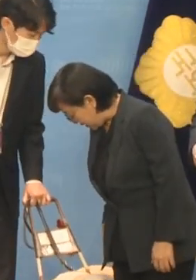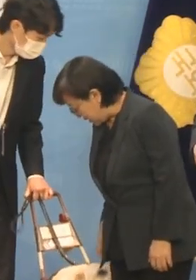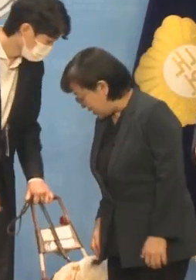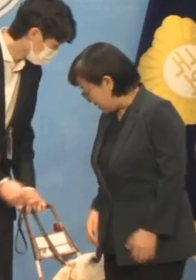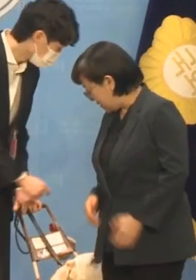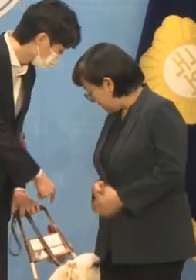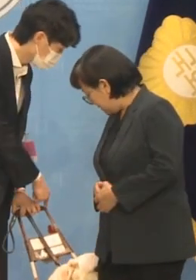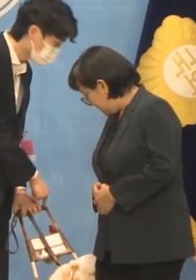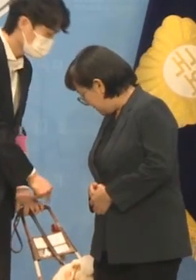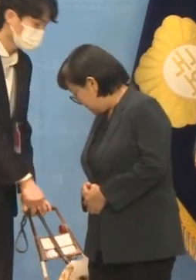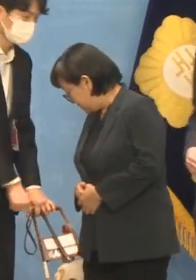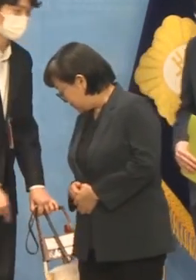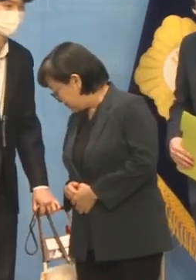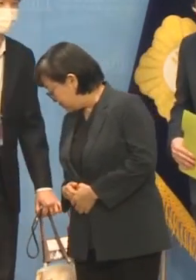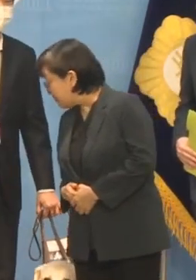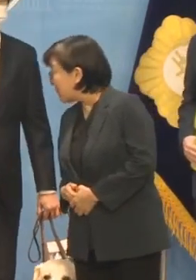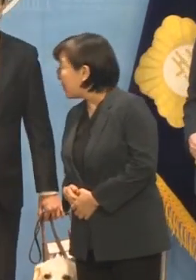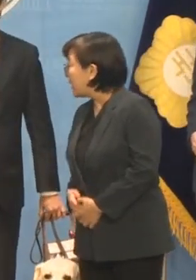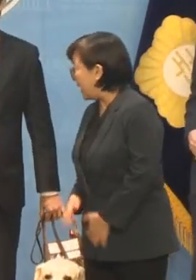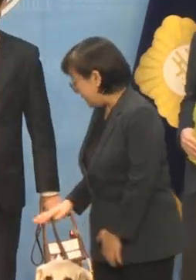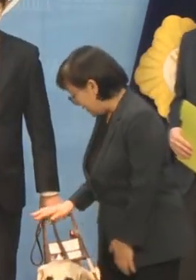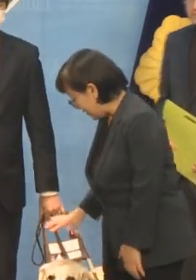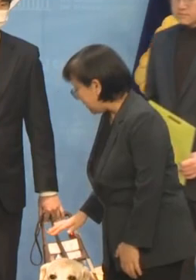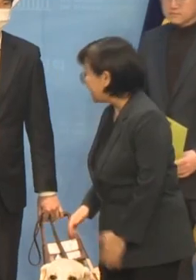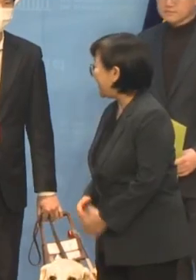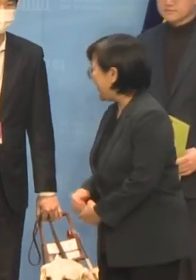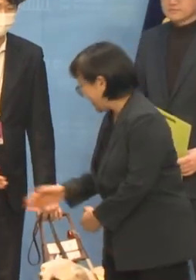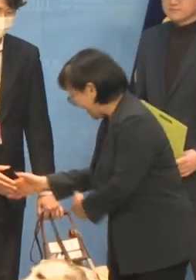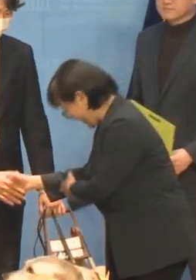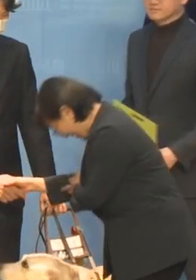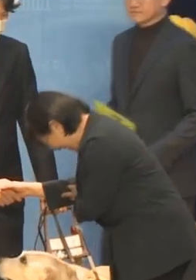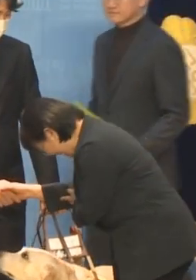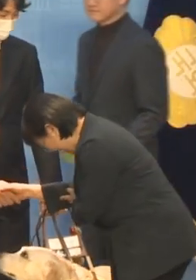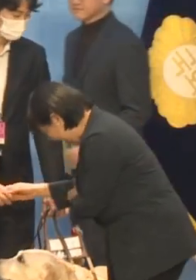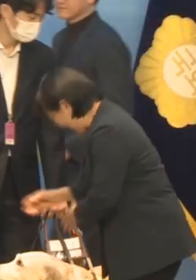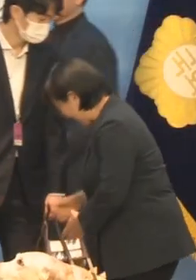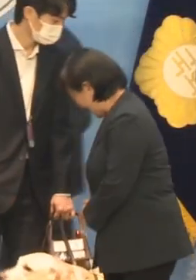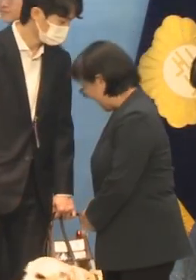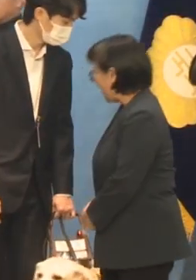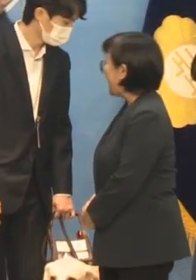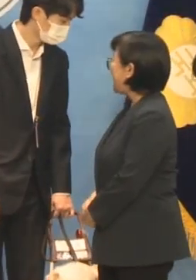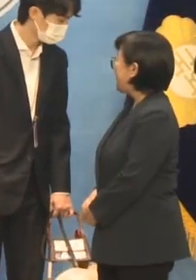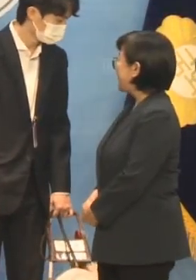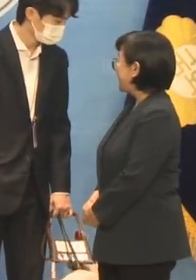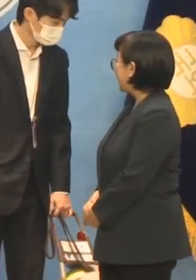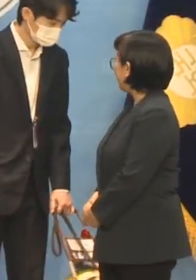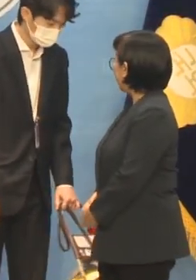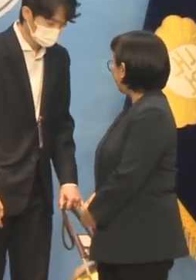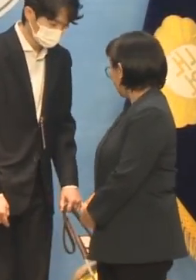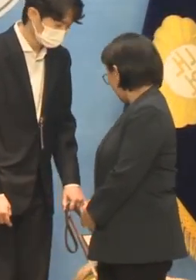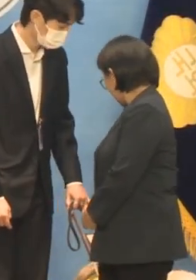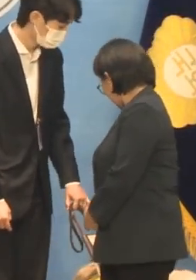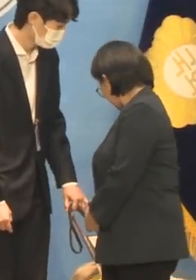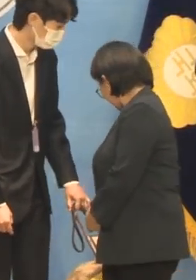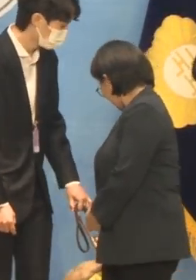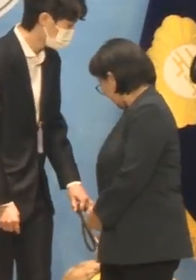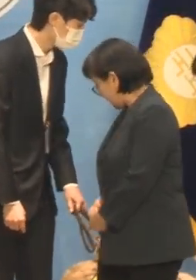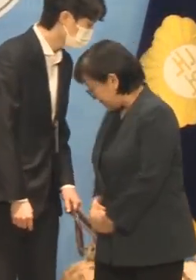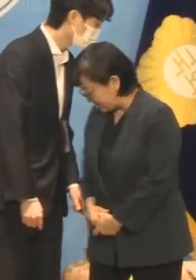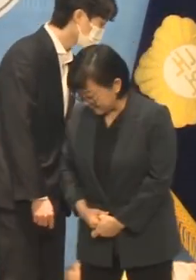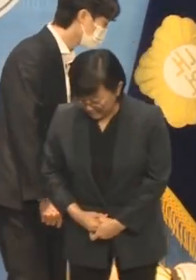네, 이쪽 옆에 뒤에 안녕하세요, 선생님. 제가 이제 가운데 쓰는 거죠? 네, 그렇죠.